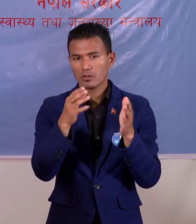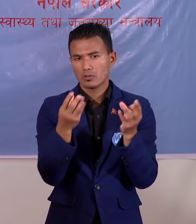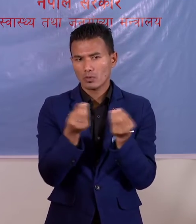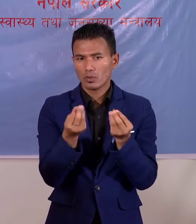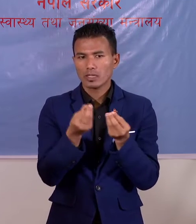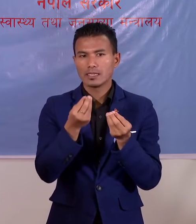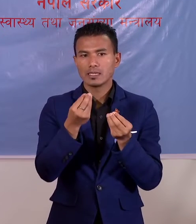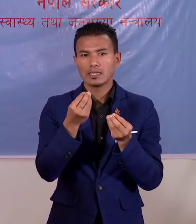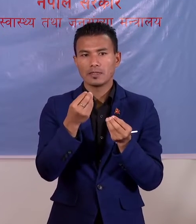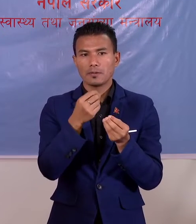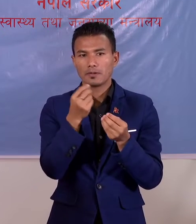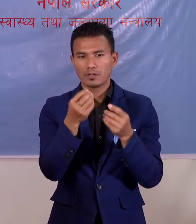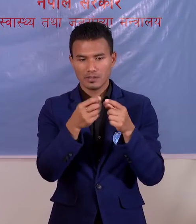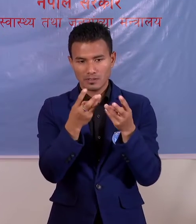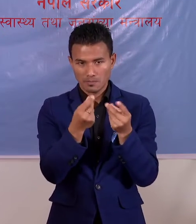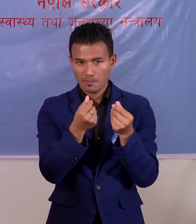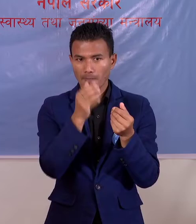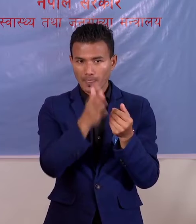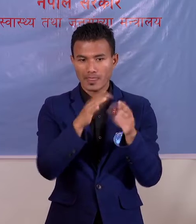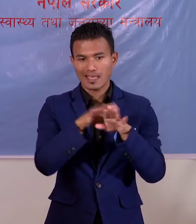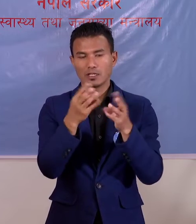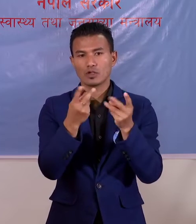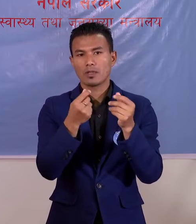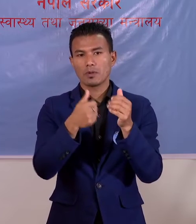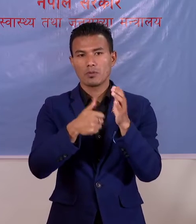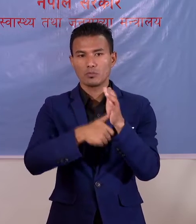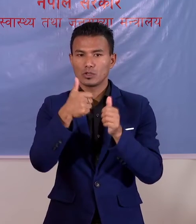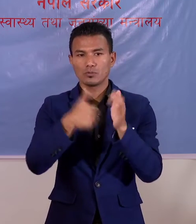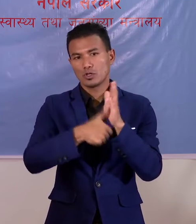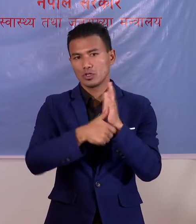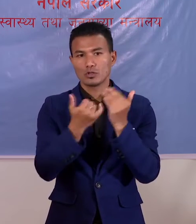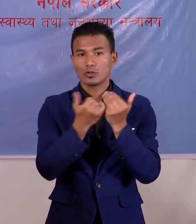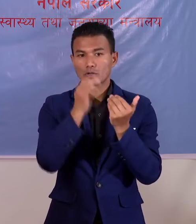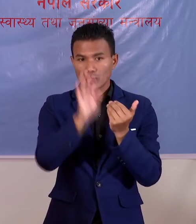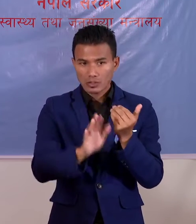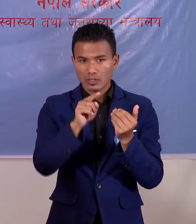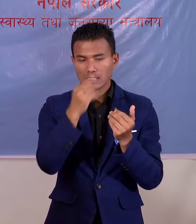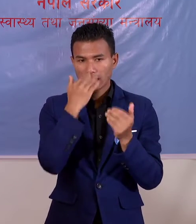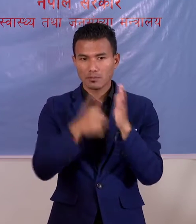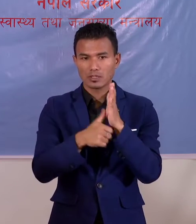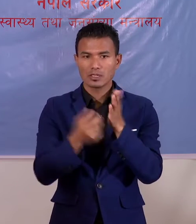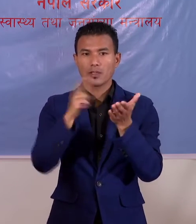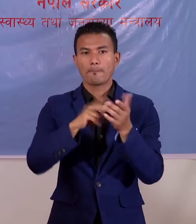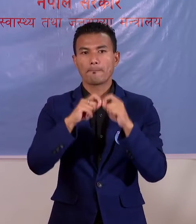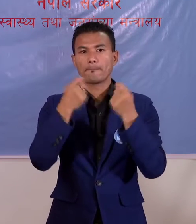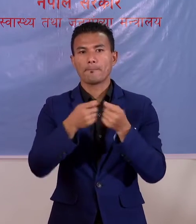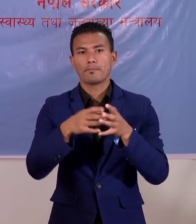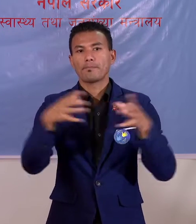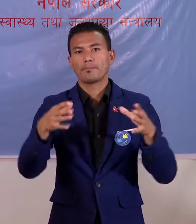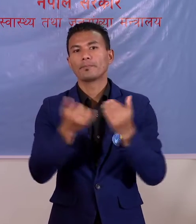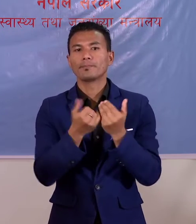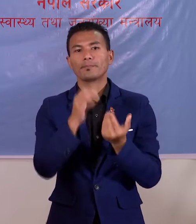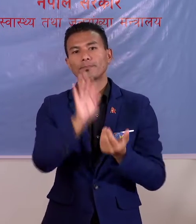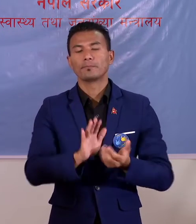थोरै रिएजेन्टले धेरै संख्यामा परीक्षण गर्न सम्भव हुन्छ, जसले गर्दा हामी परीक्षणको थप दायरा बढाउन